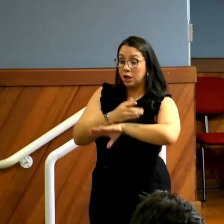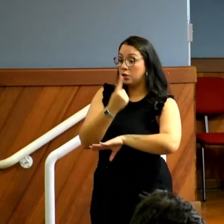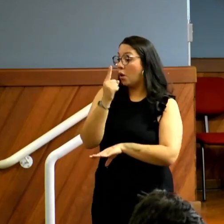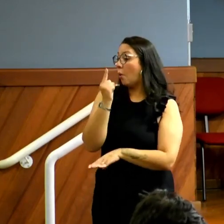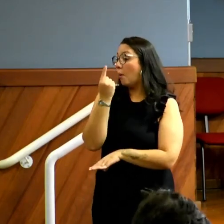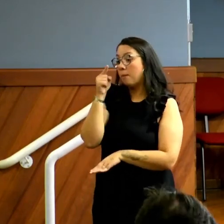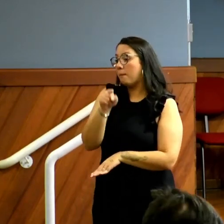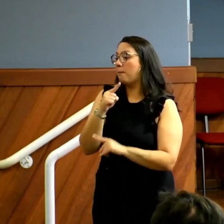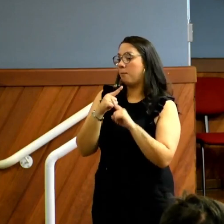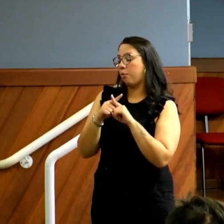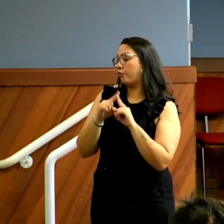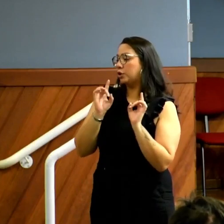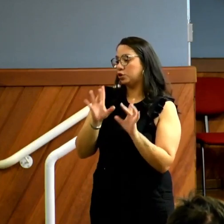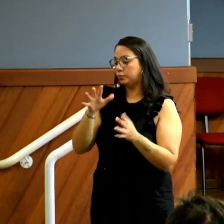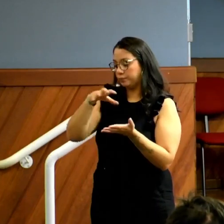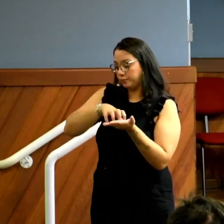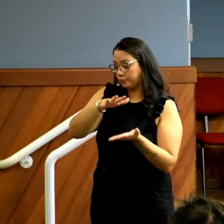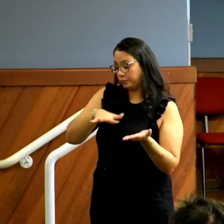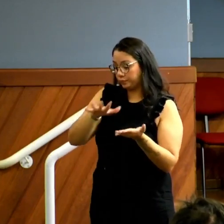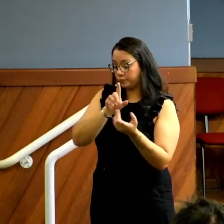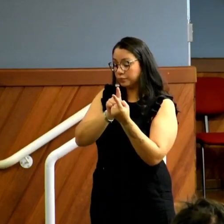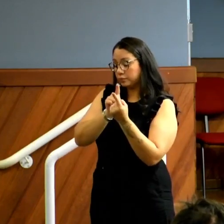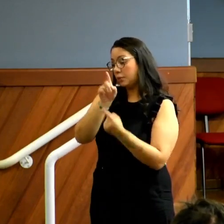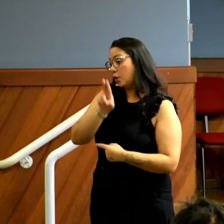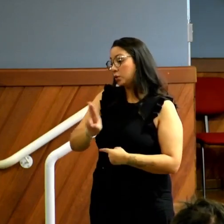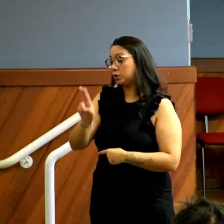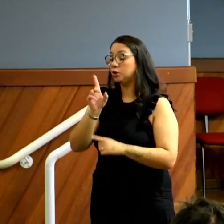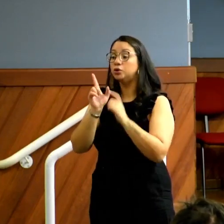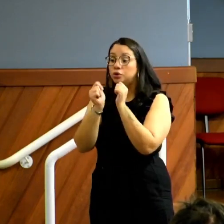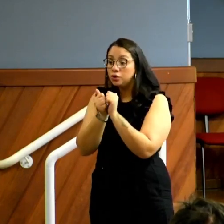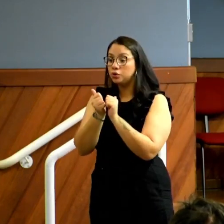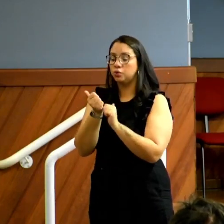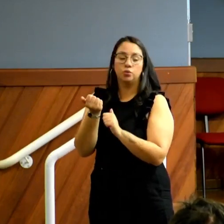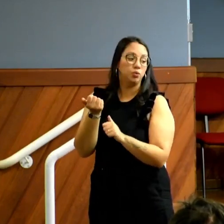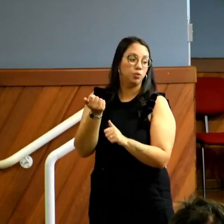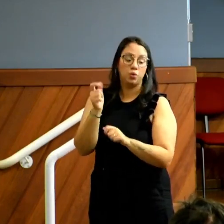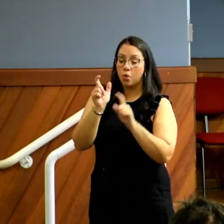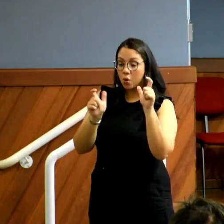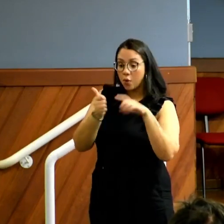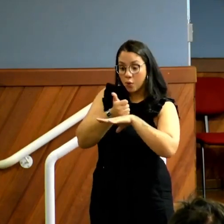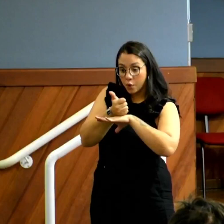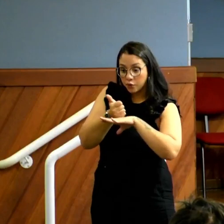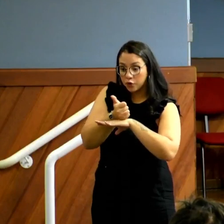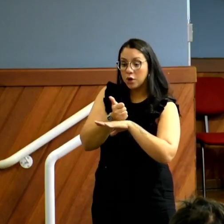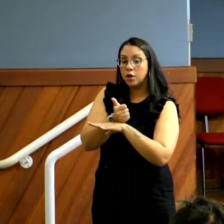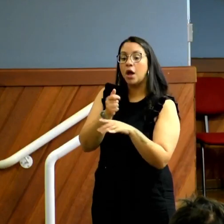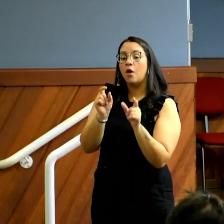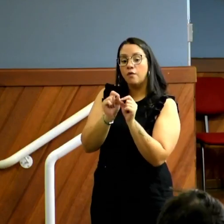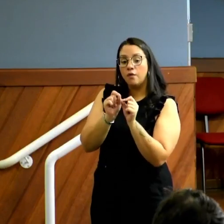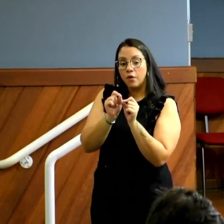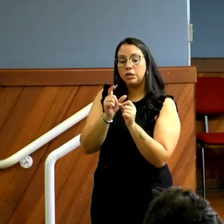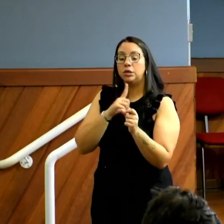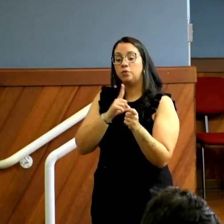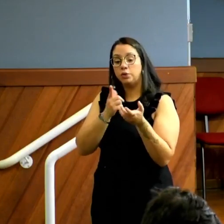algo que acontece ali no meu setor de atendimento ao usuário, junto com o meu, né, com o meu profissional, com a minha profissional ali, que vai